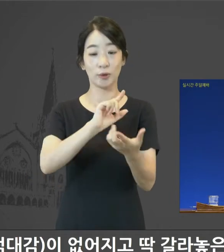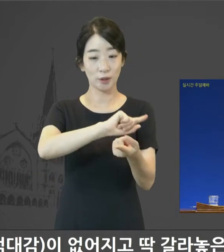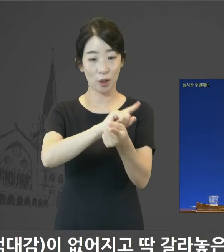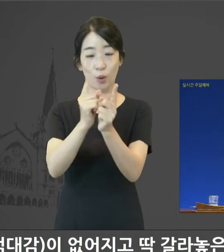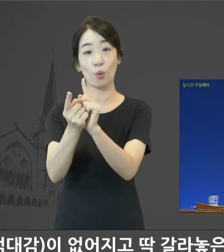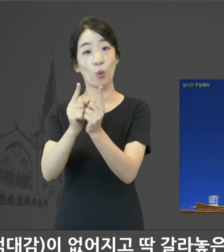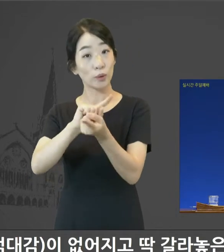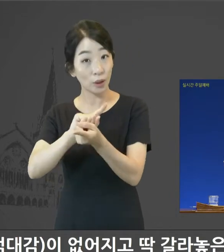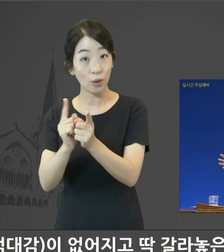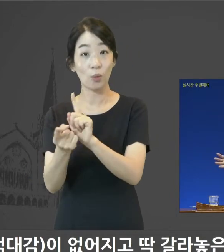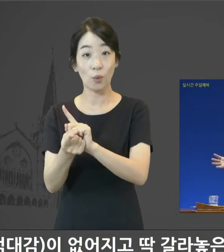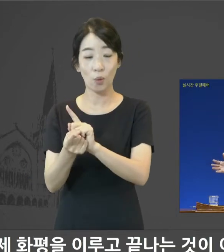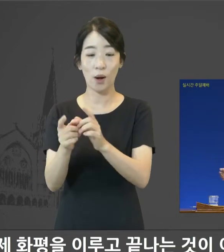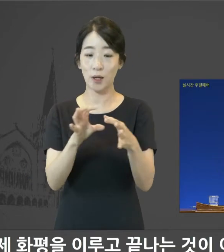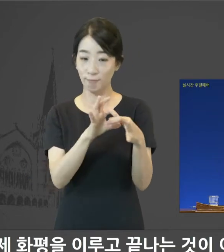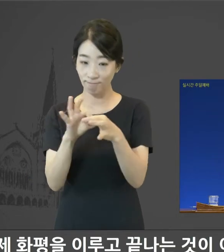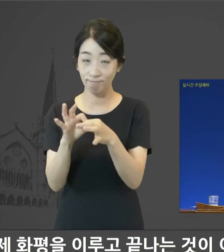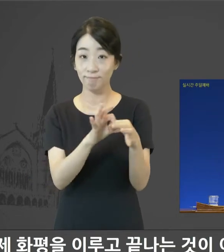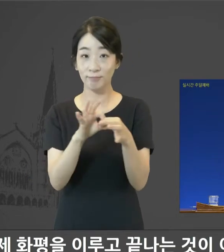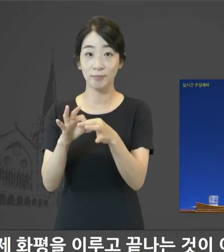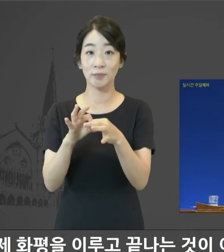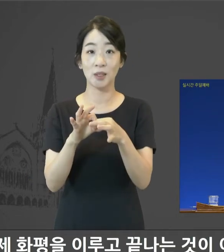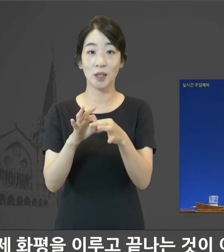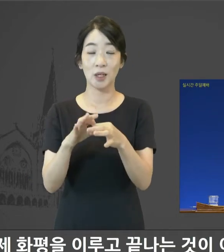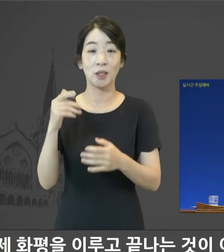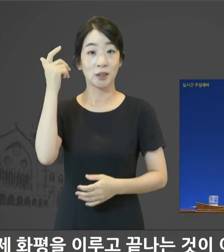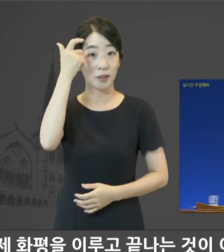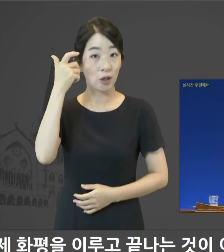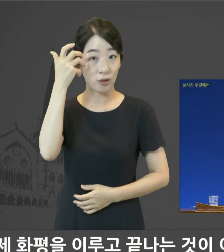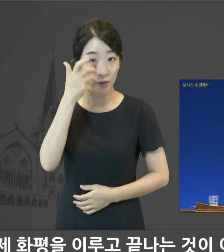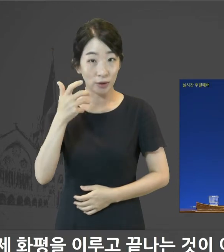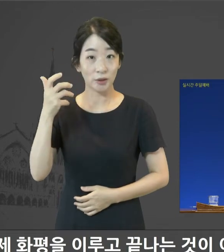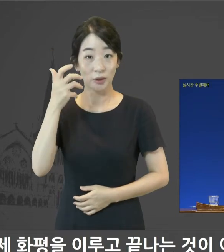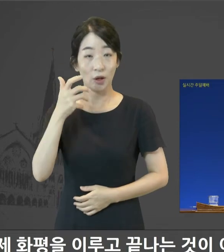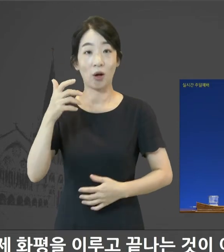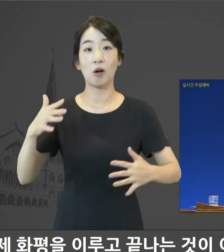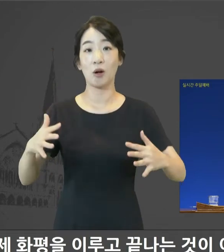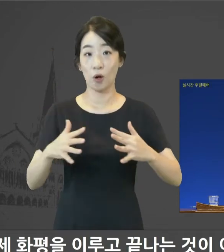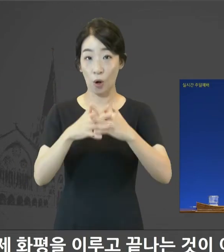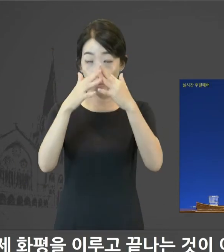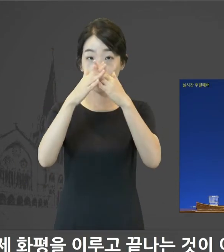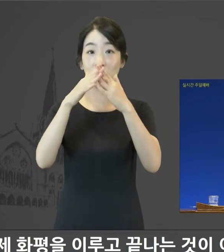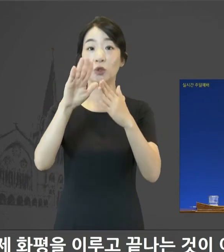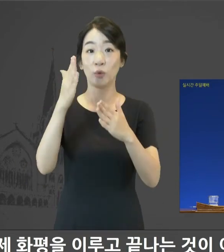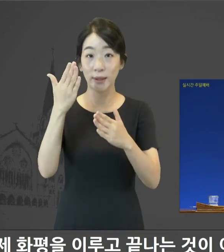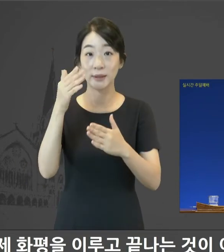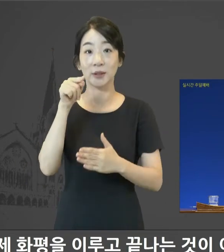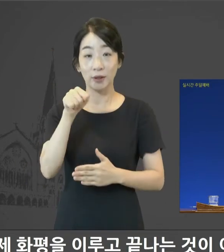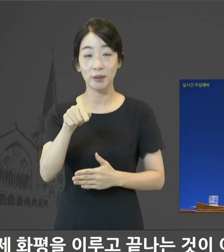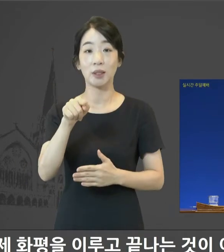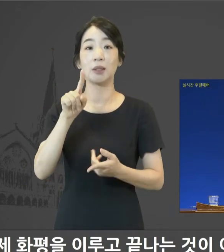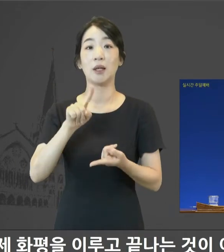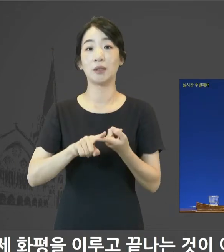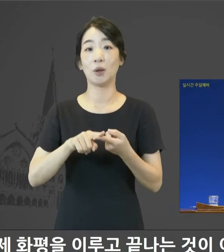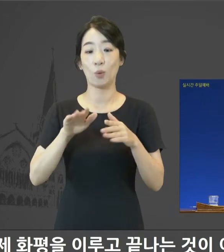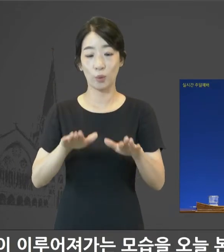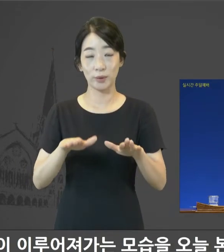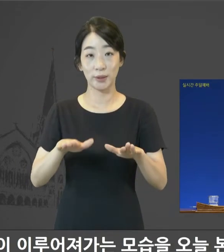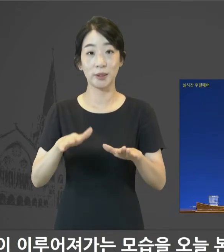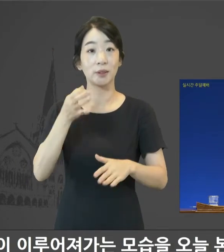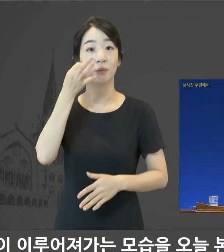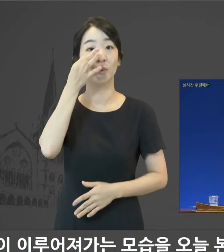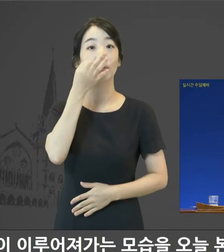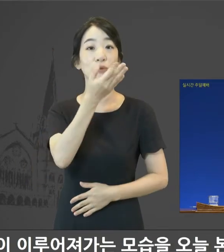연결되어서 큰 영적 건물이 이루어져가는 모습을 오늘 본문이 보여주고 있는 것이죠. 자,